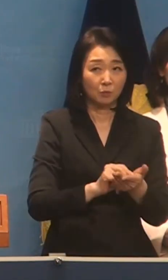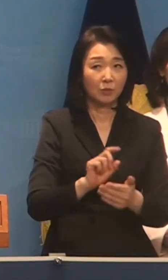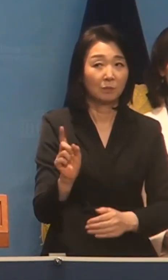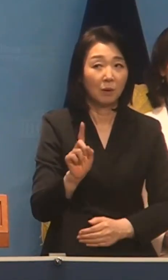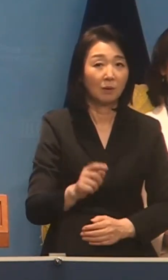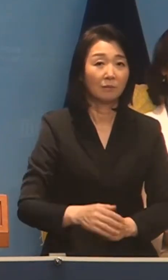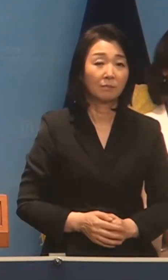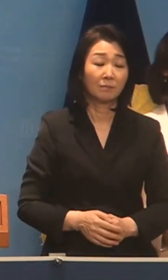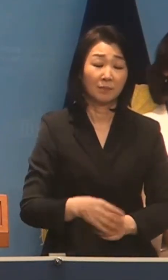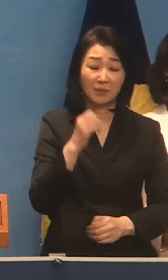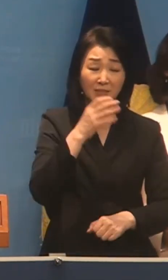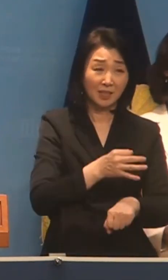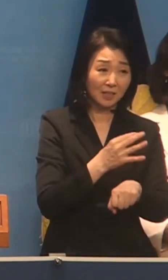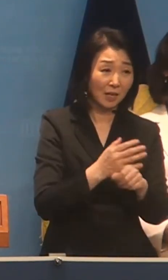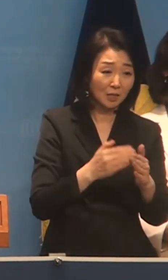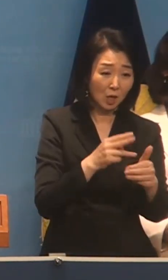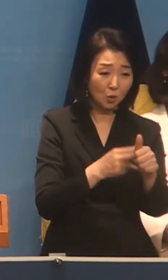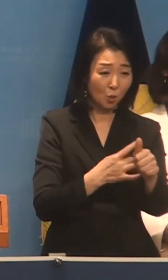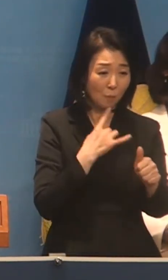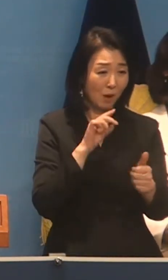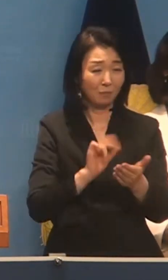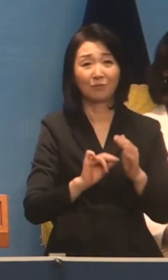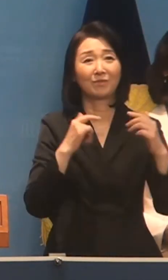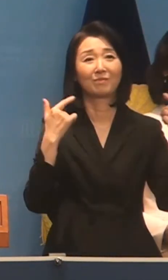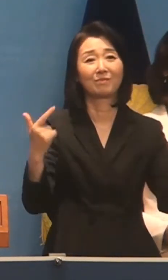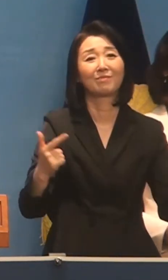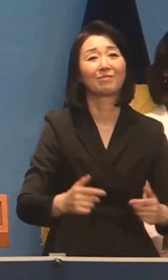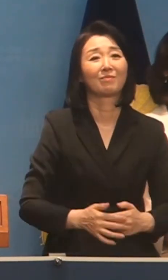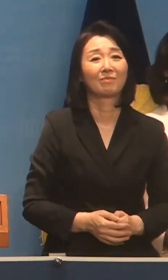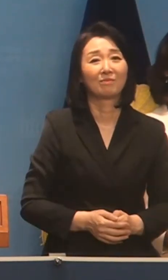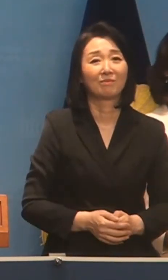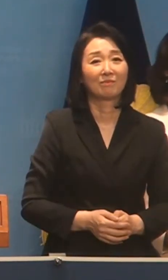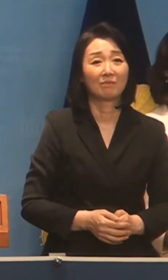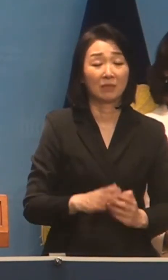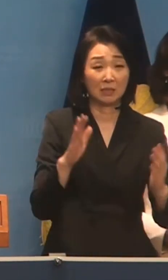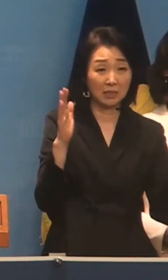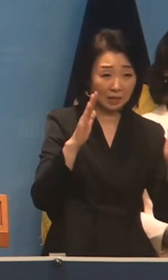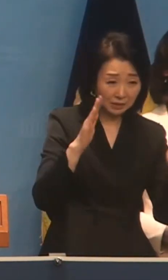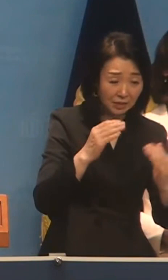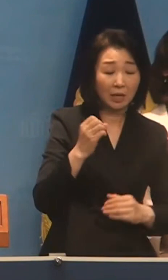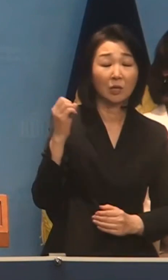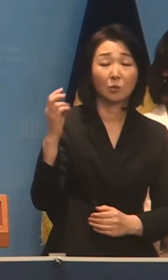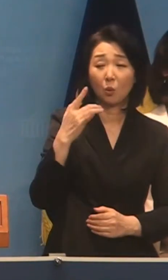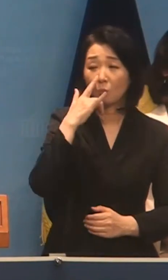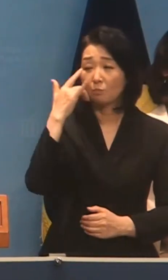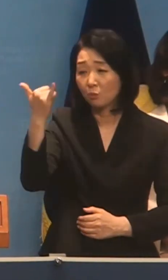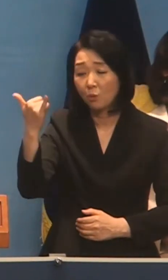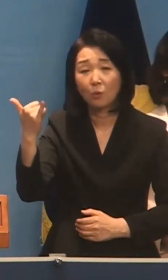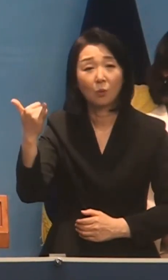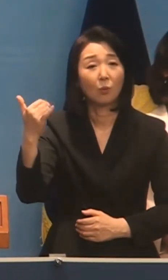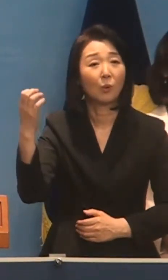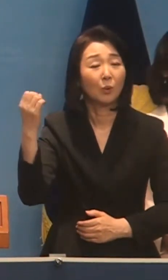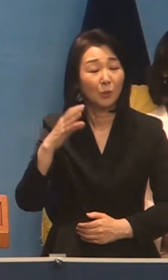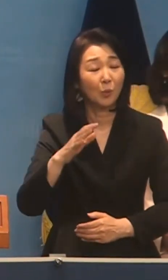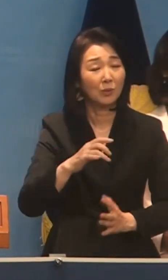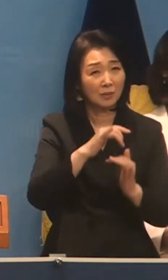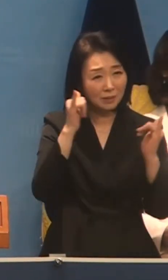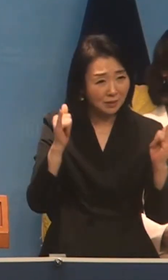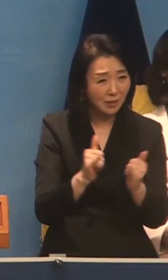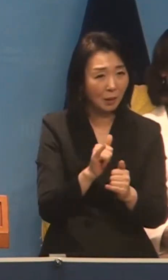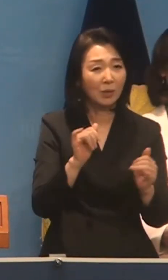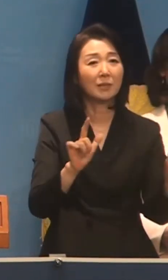문제는 단순한 교원들만의 문제가 아닌 우리 아이들과 학부모님들과 이